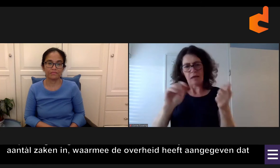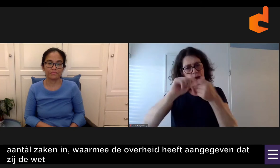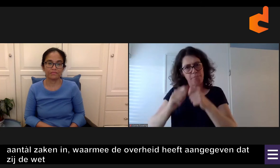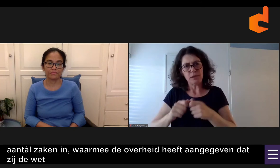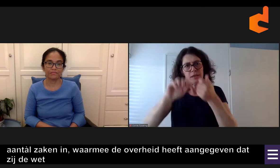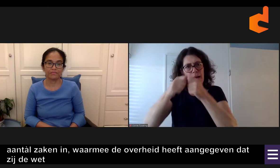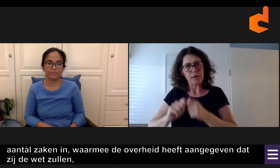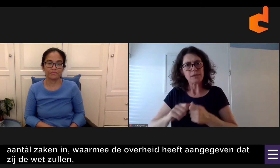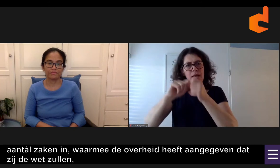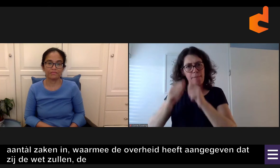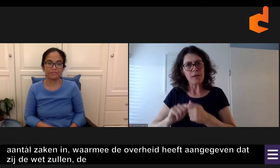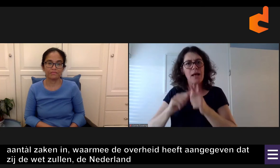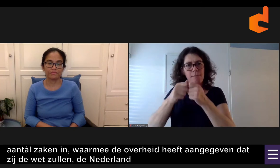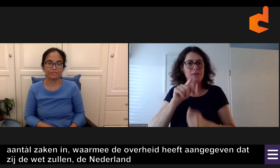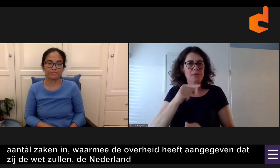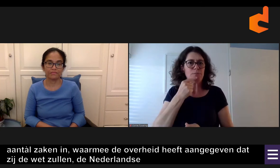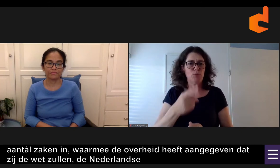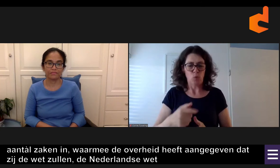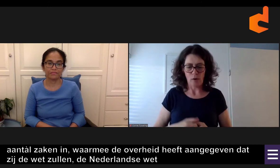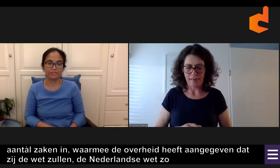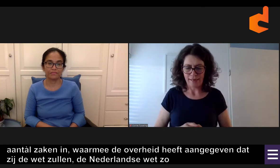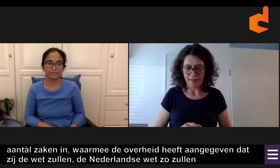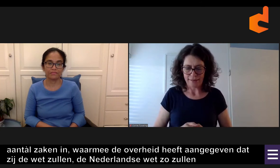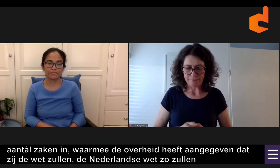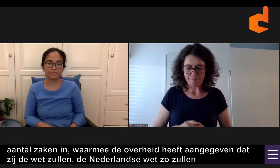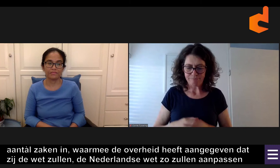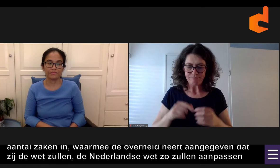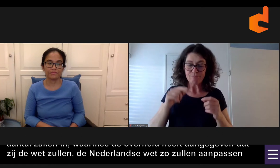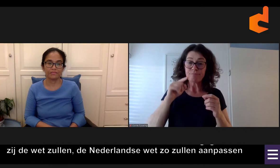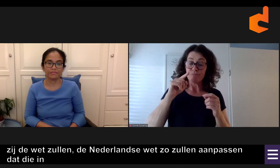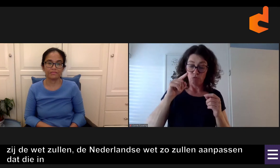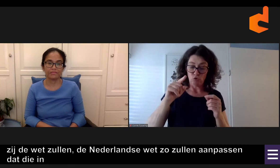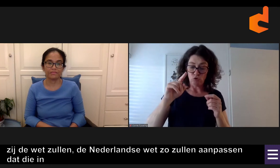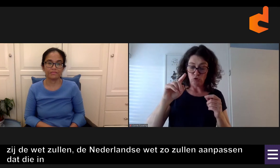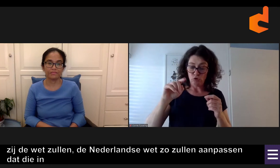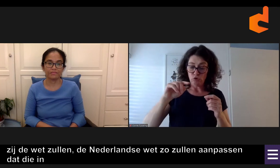de Nederlandse wet zo zullen aanpassen dat die in overeenstemming is met het VN-verdrag.